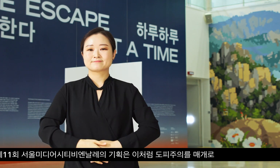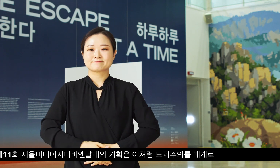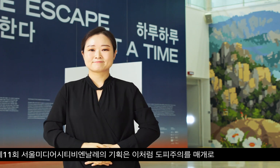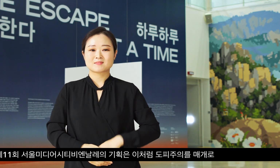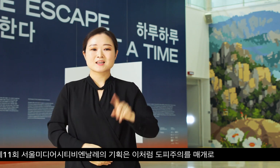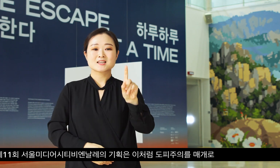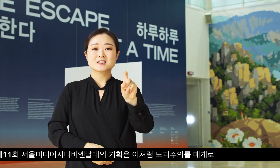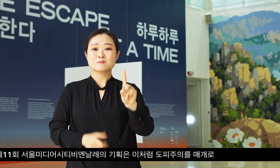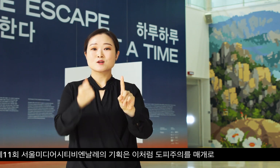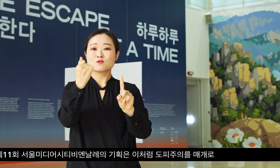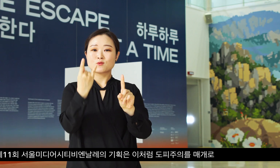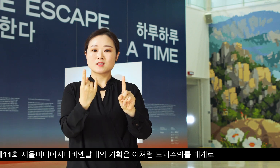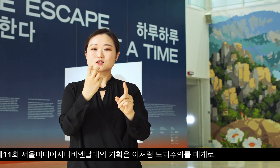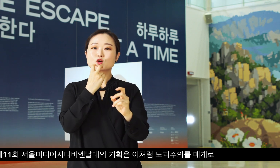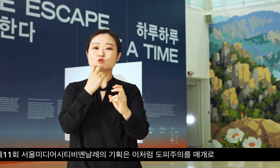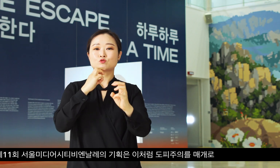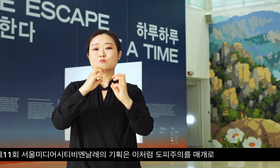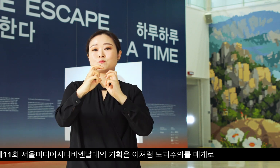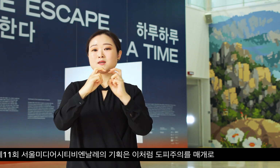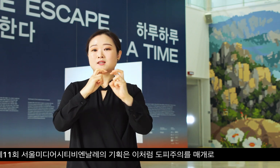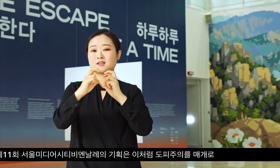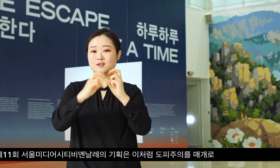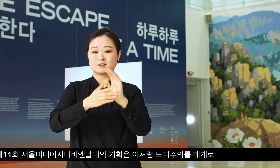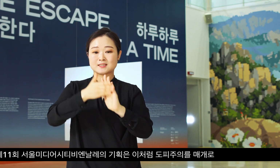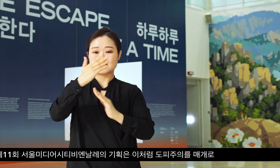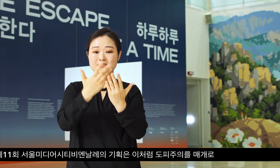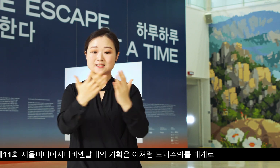제11회 서울 미디어시티 비엔날레의 기획은